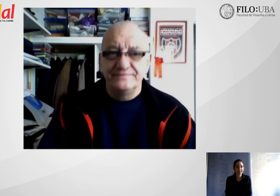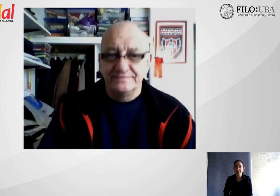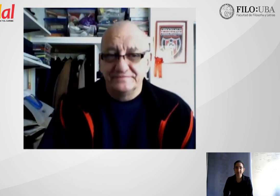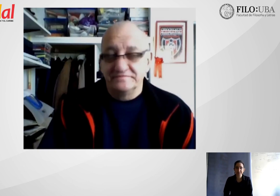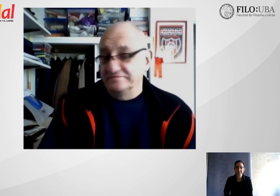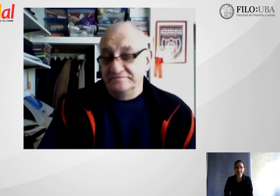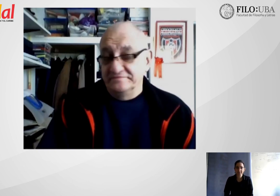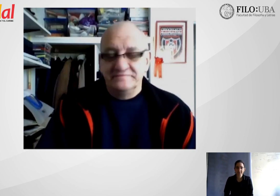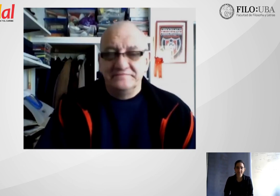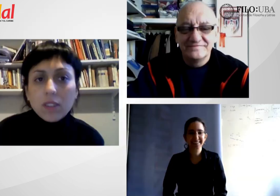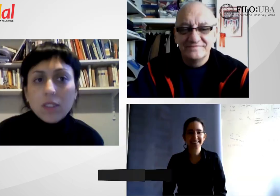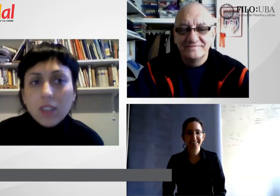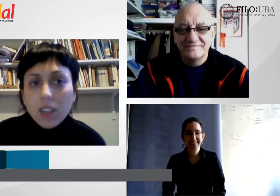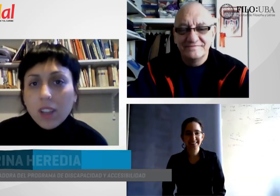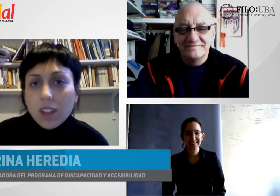tema. Nada más.